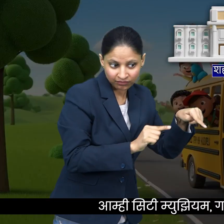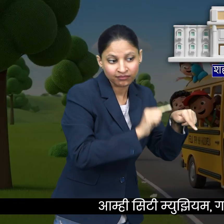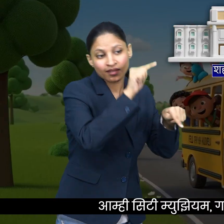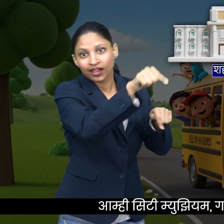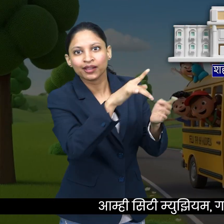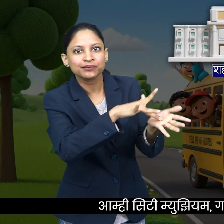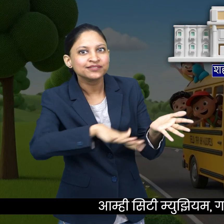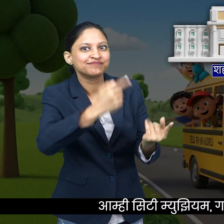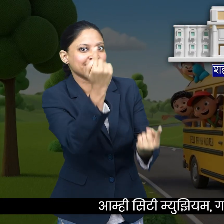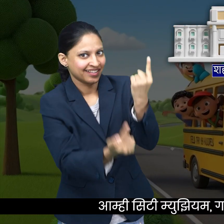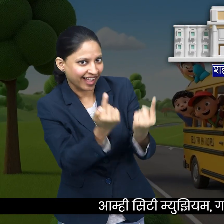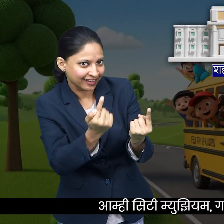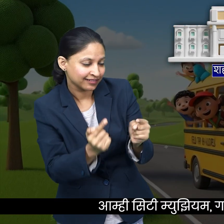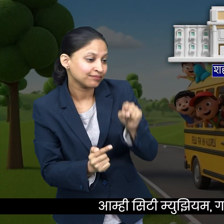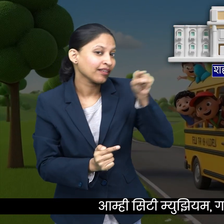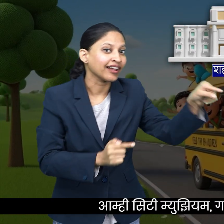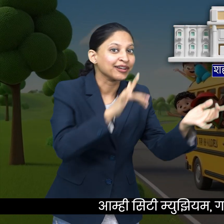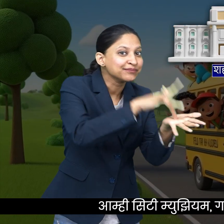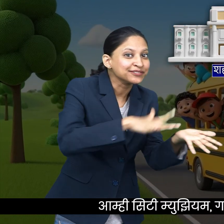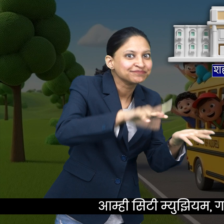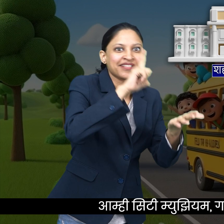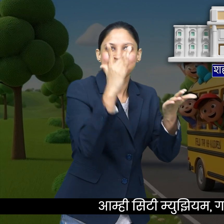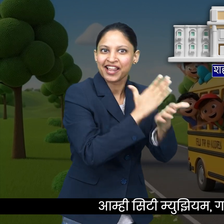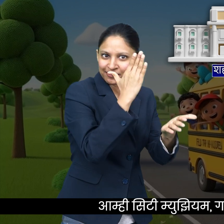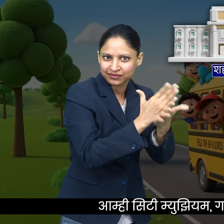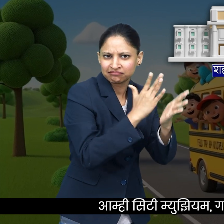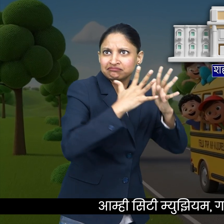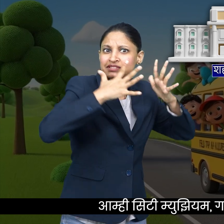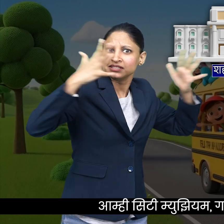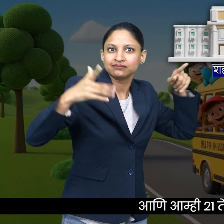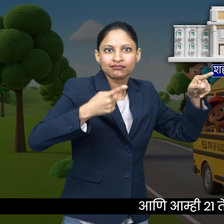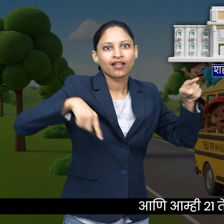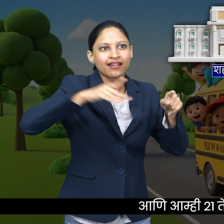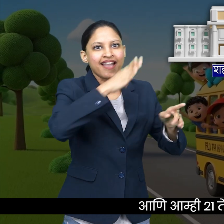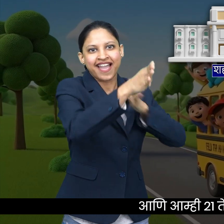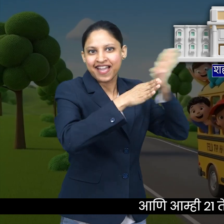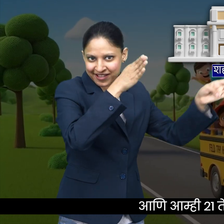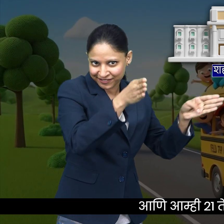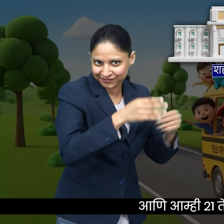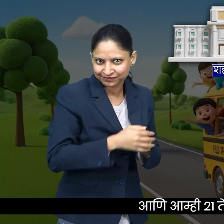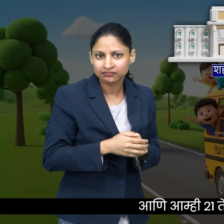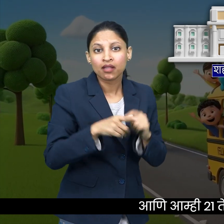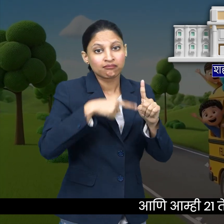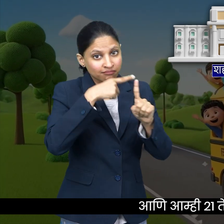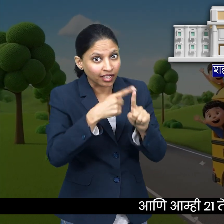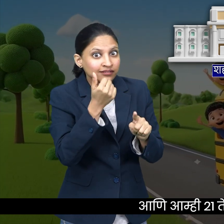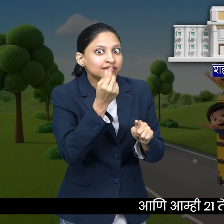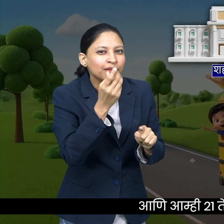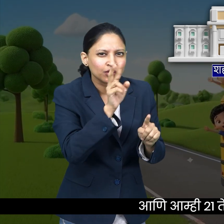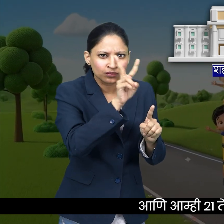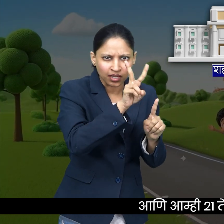सिटी म्युझियम, गार्डन आणि ग्रँड लायब्ररीला भेट देऊ आणि आम्ही 21